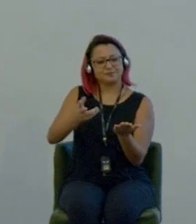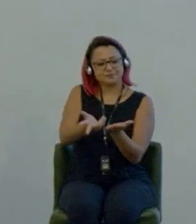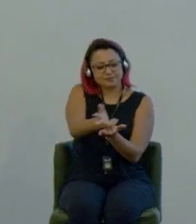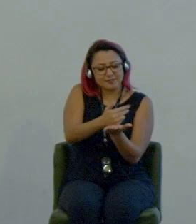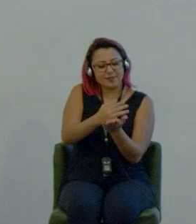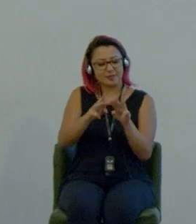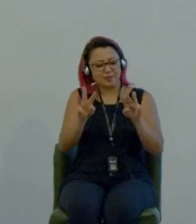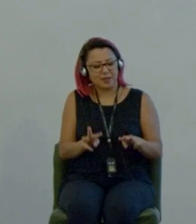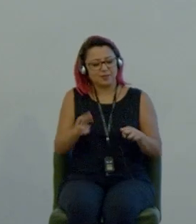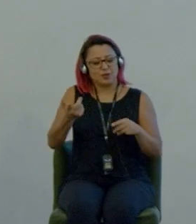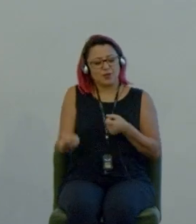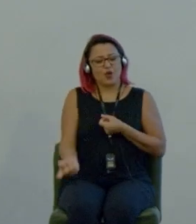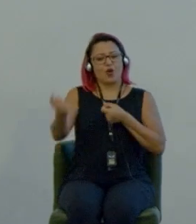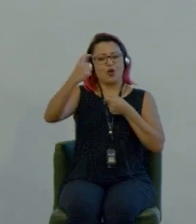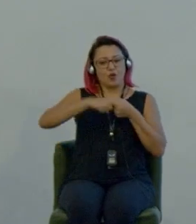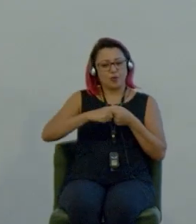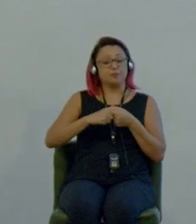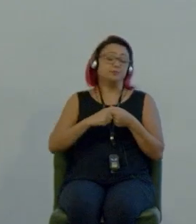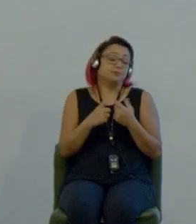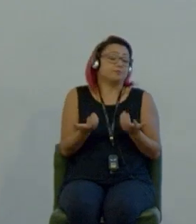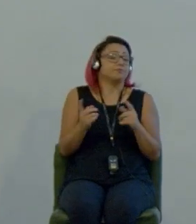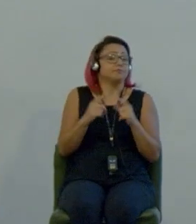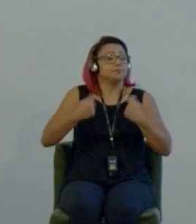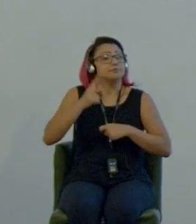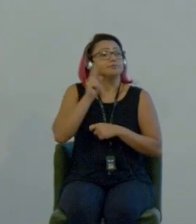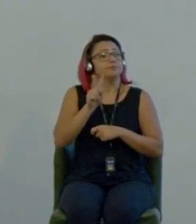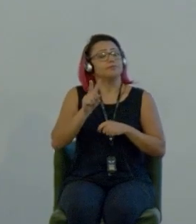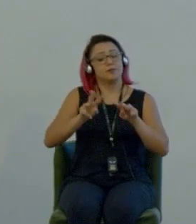n'y a pas que des cartes traditionnelles